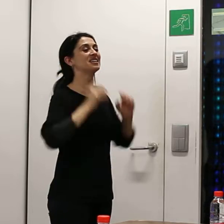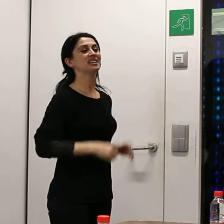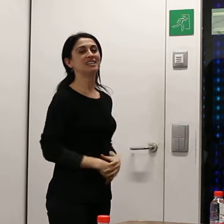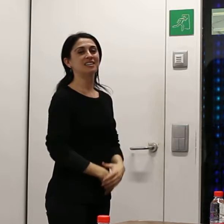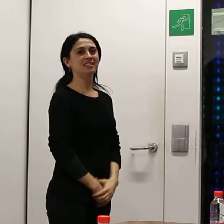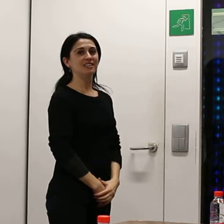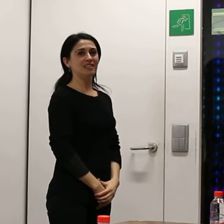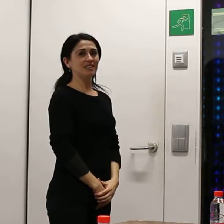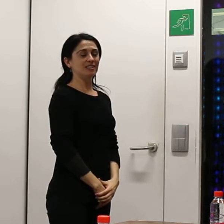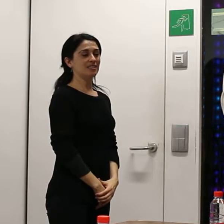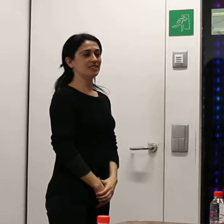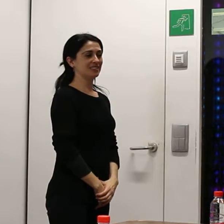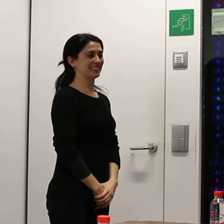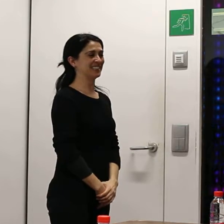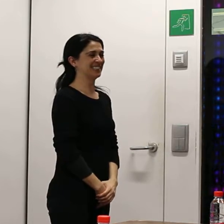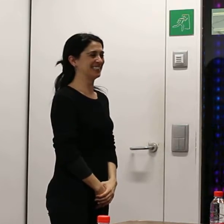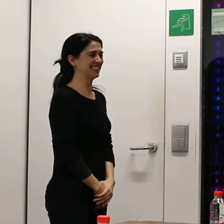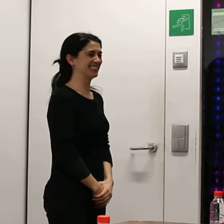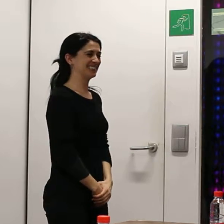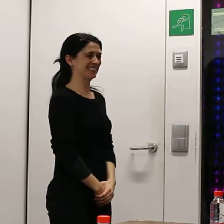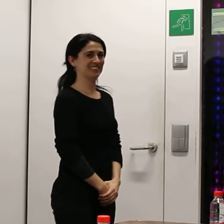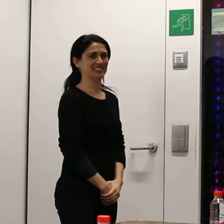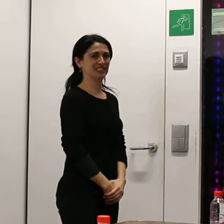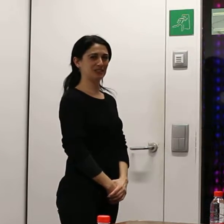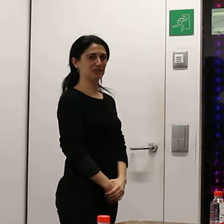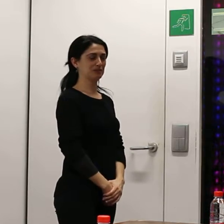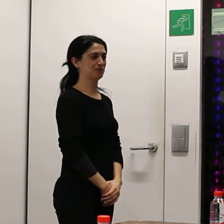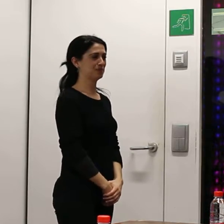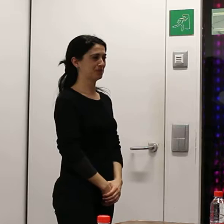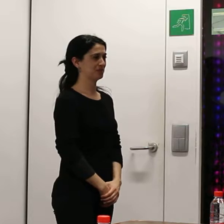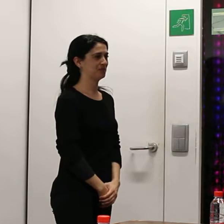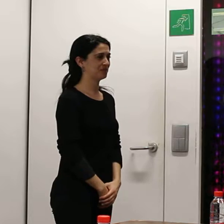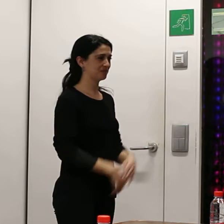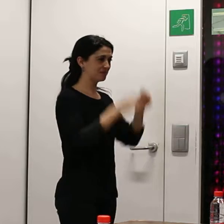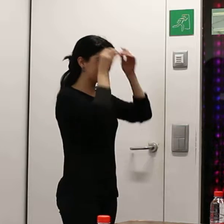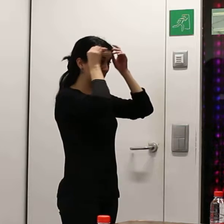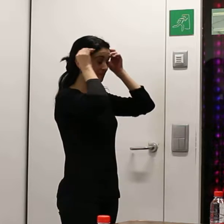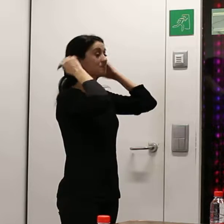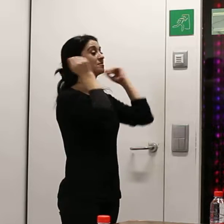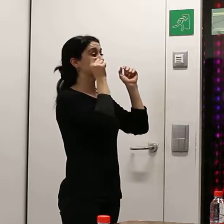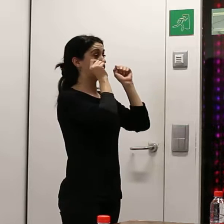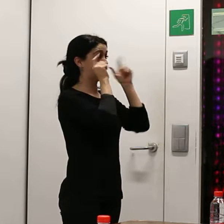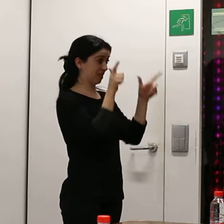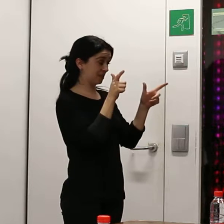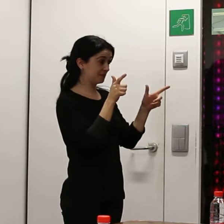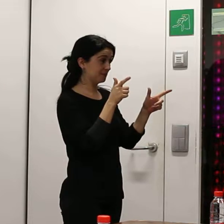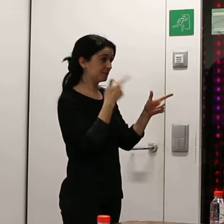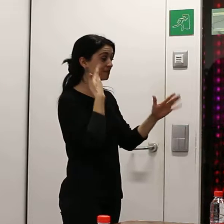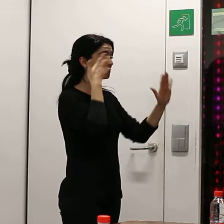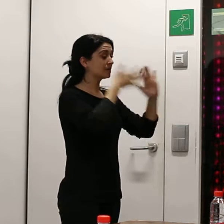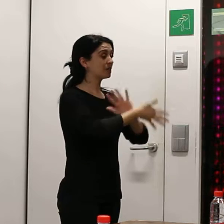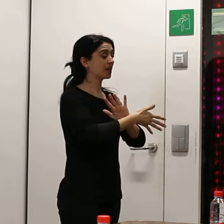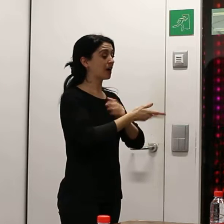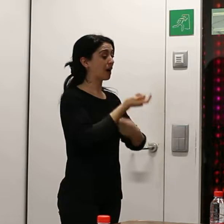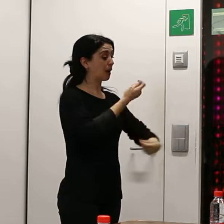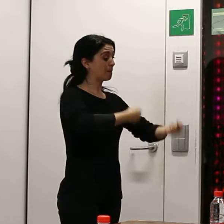pongo? ¿Cuál es mi marca? Bien. ¿Os dais cuenta de lo que os estoy diciendo? Estamos en un mercado